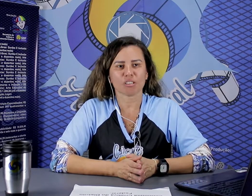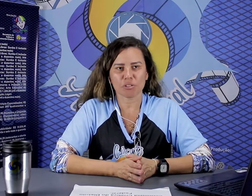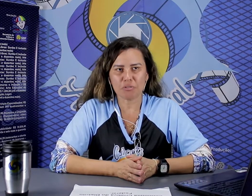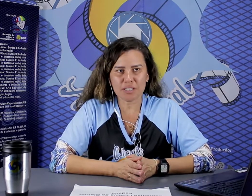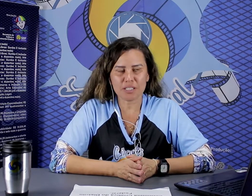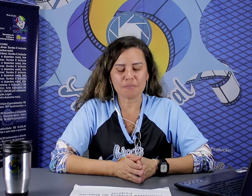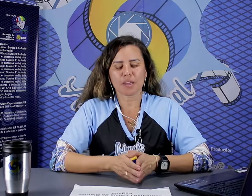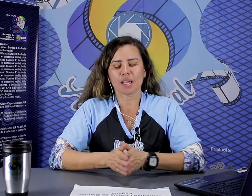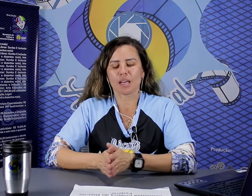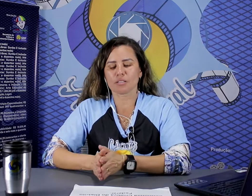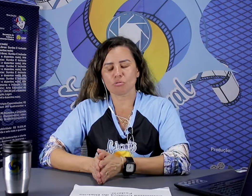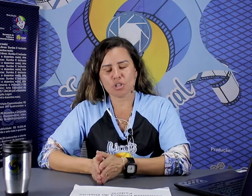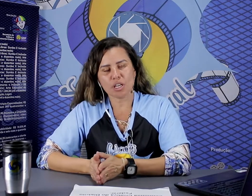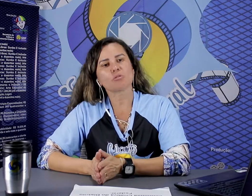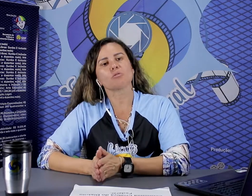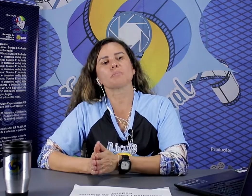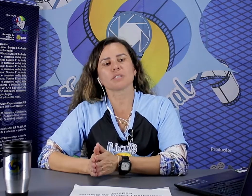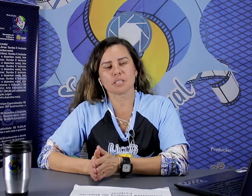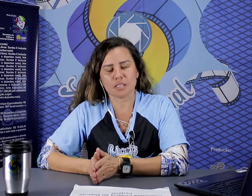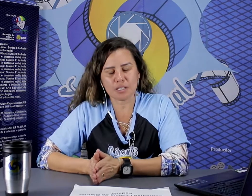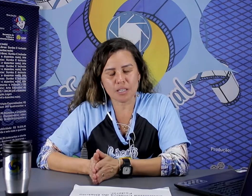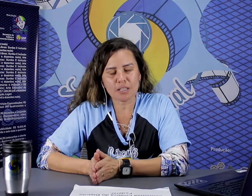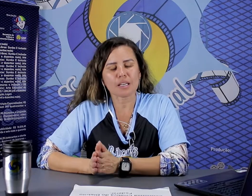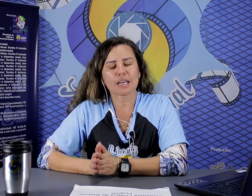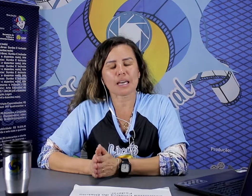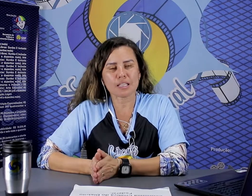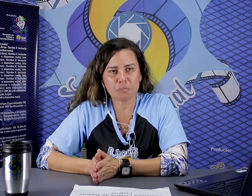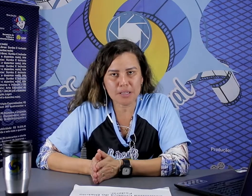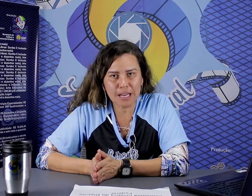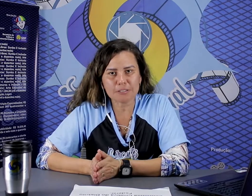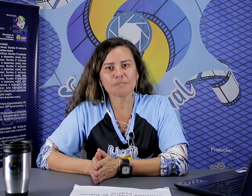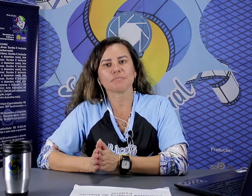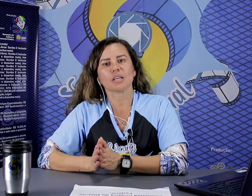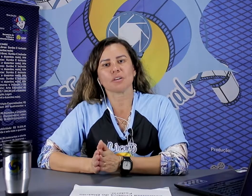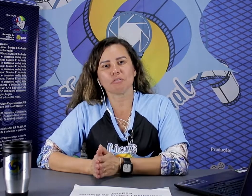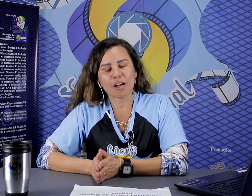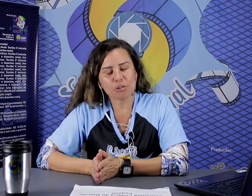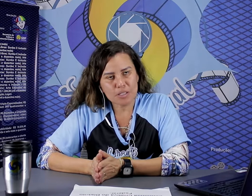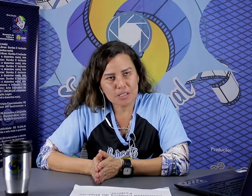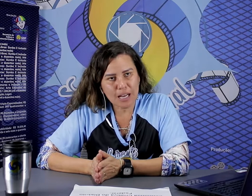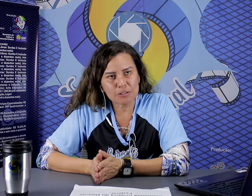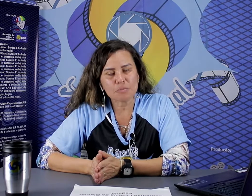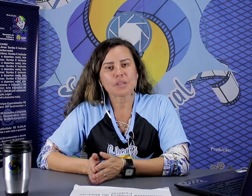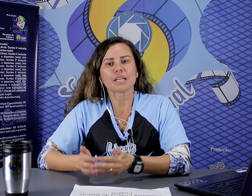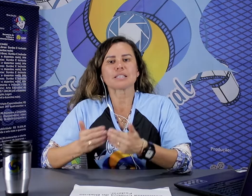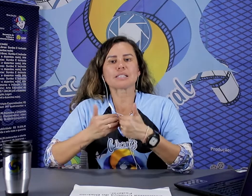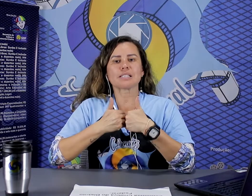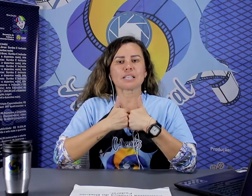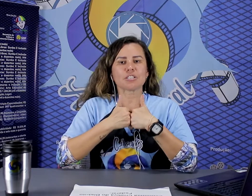que fazer. Esse sujeito precisa ser respeitado, valorizado, se